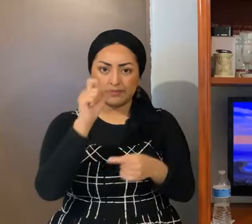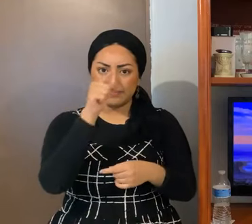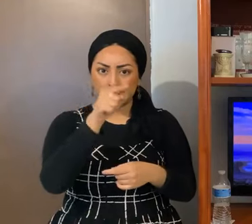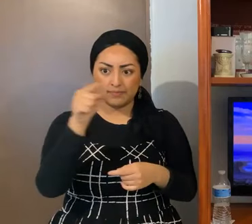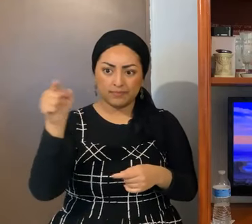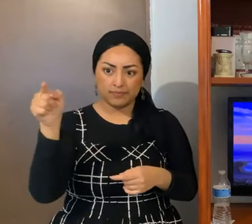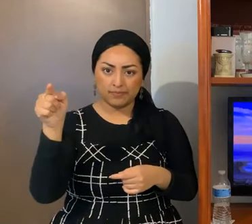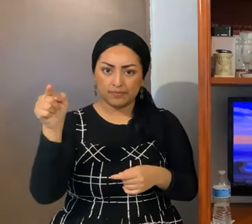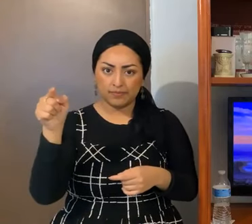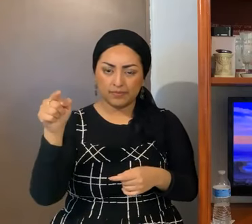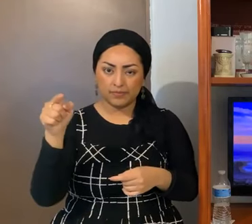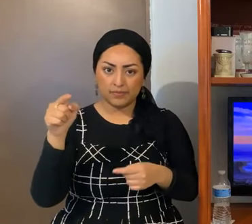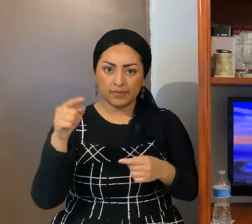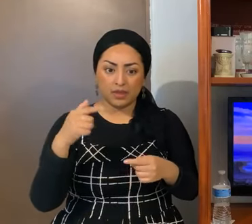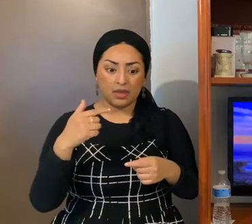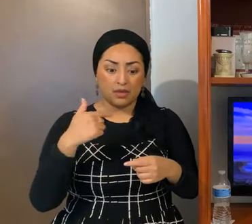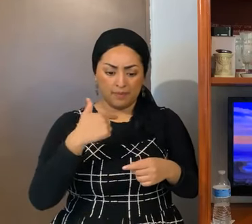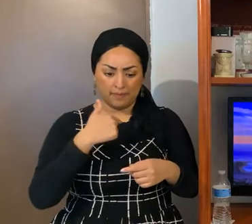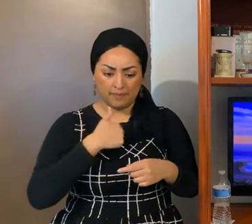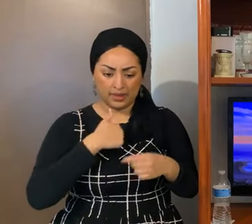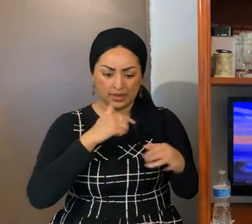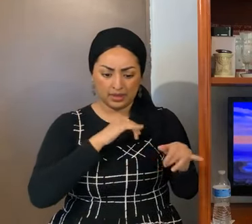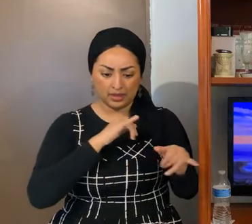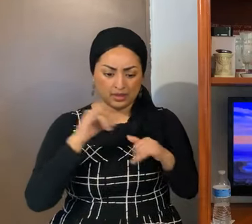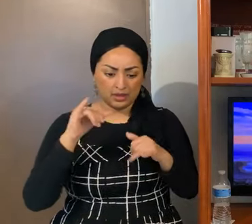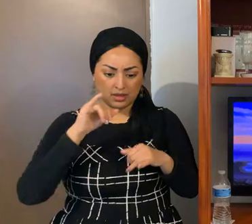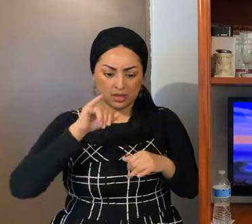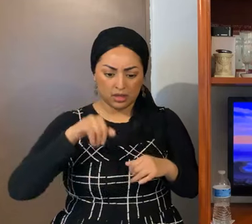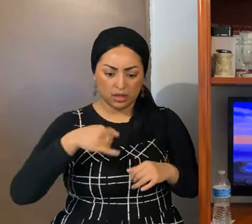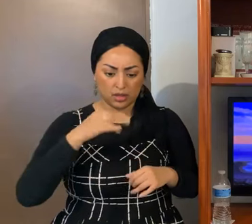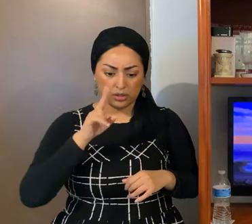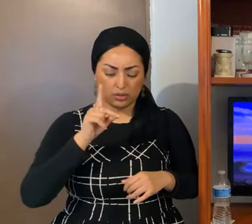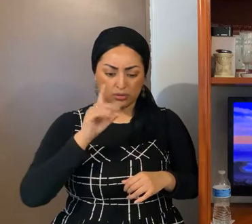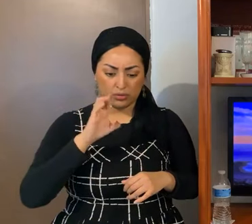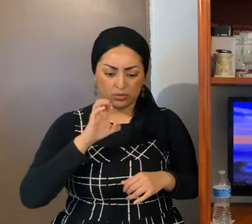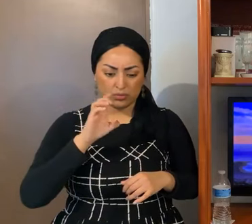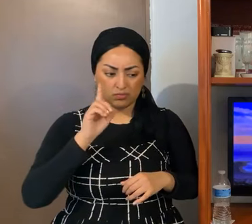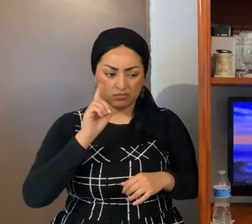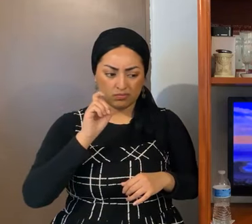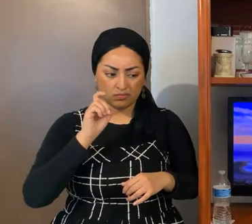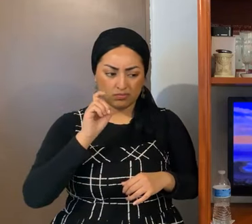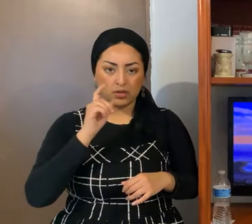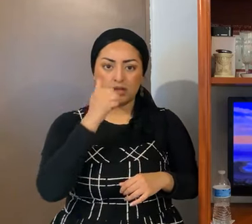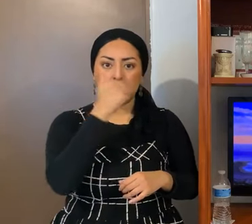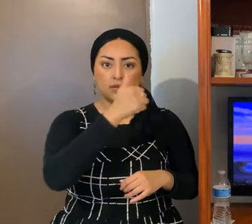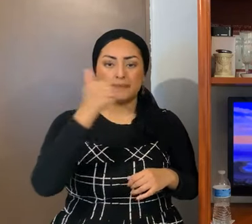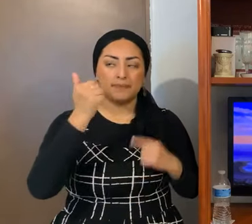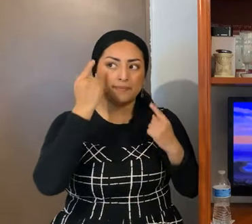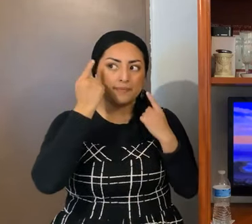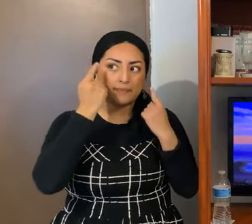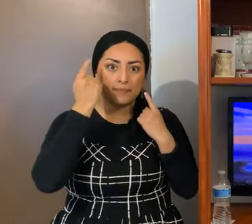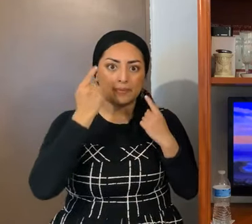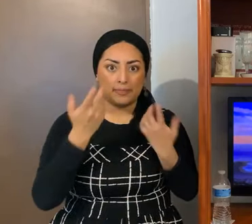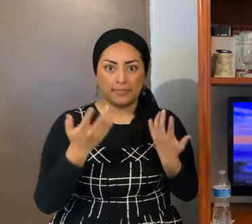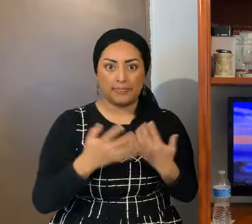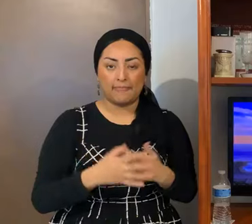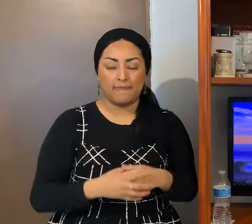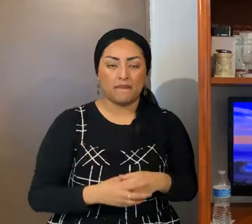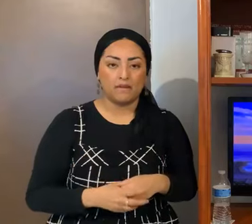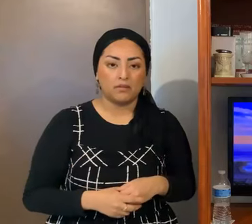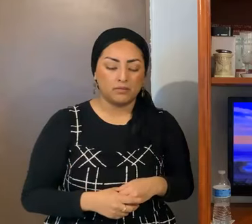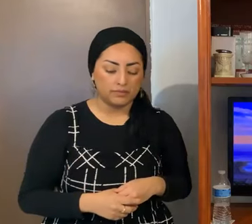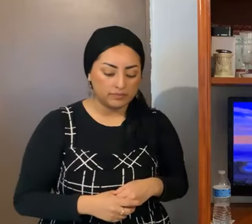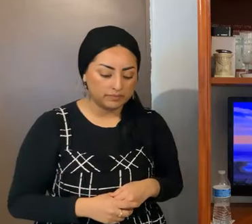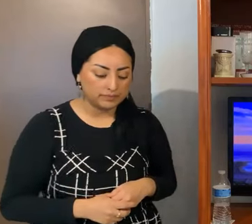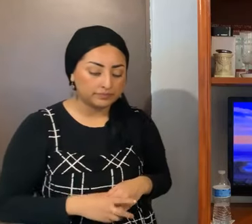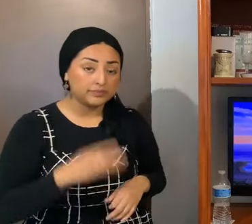practicando, se es como Judas. Pensémoslo, amados, pensémoslo, hermanos, pensémoslo. No podría yo decirles, hermanos, porque quien hace